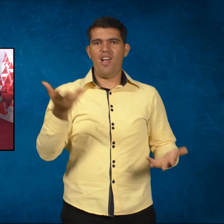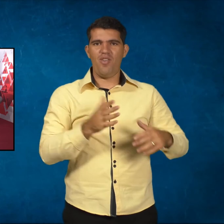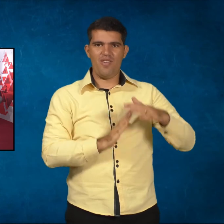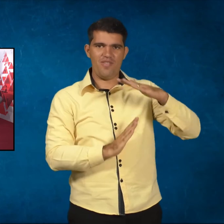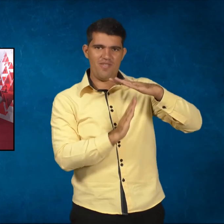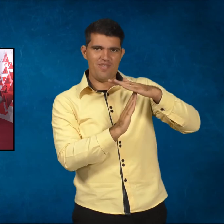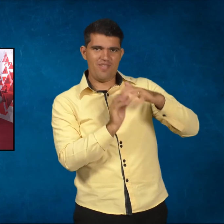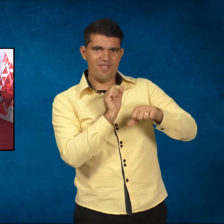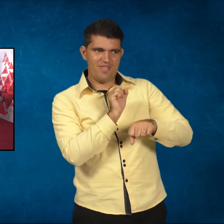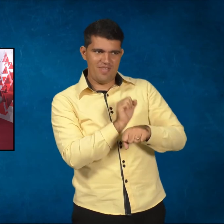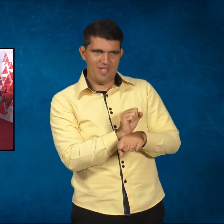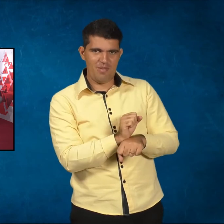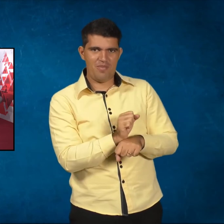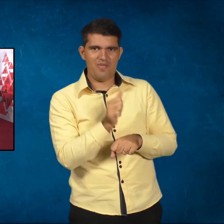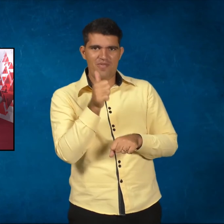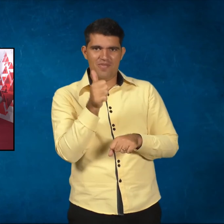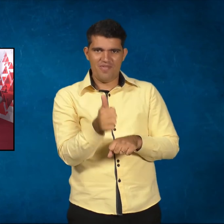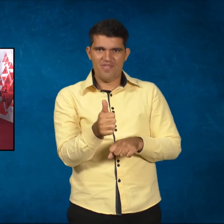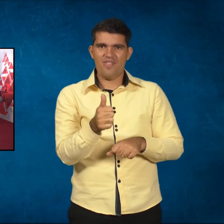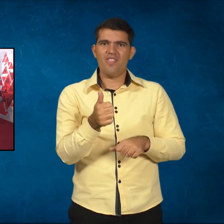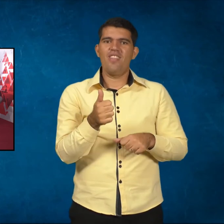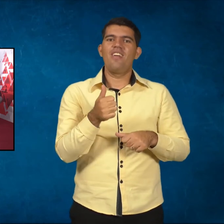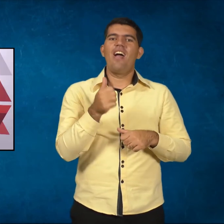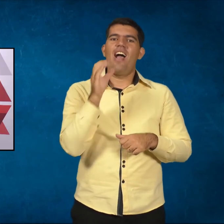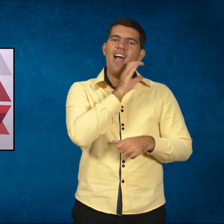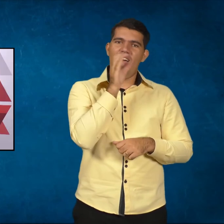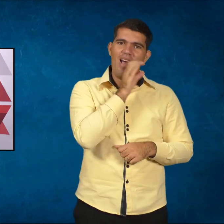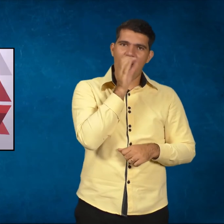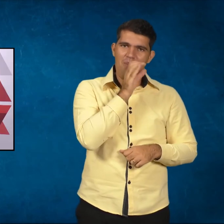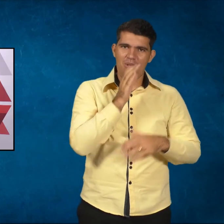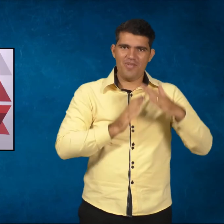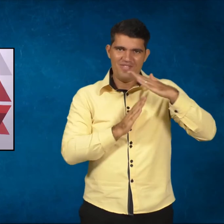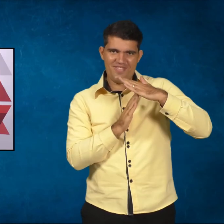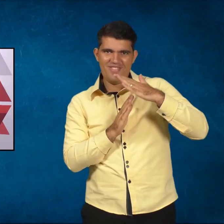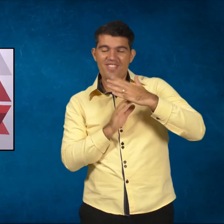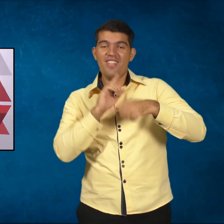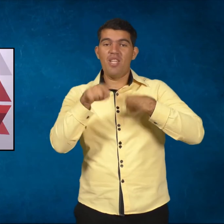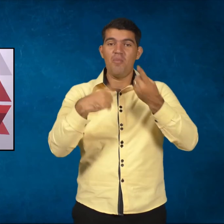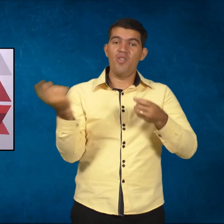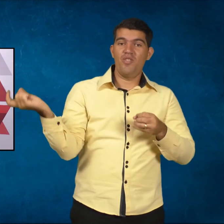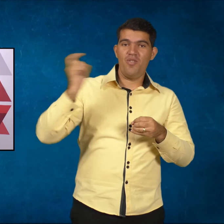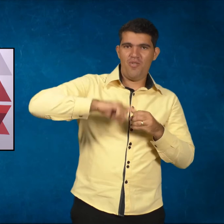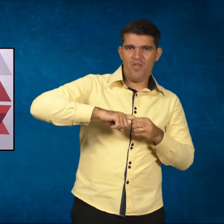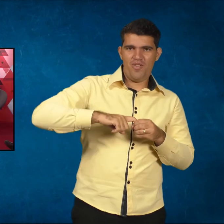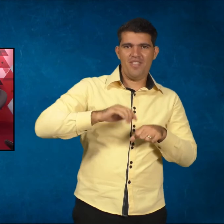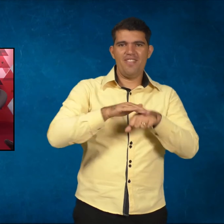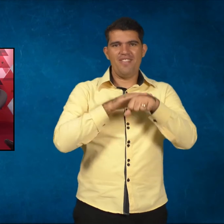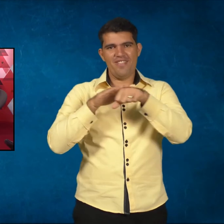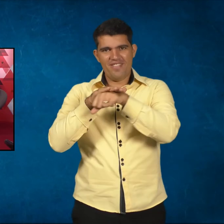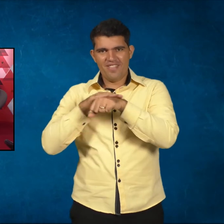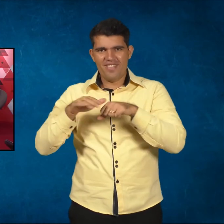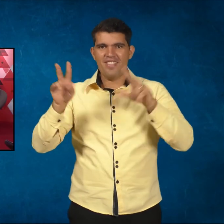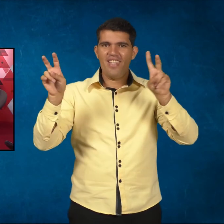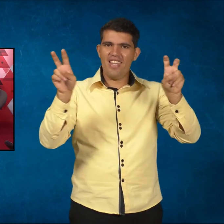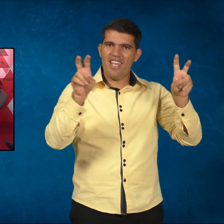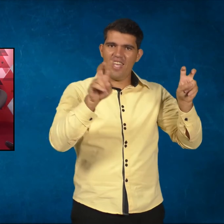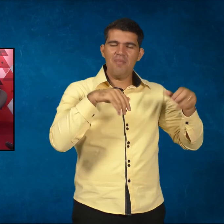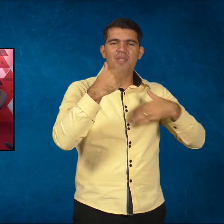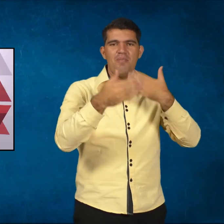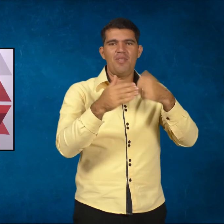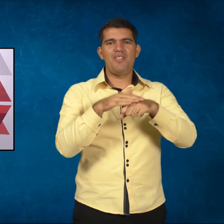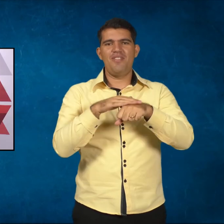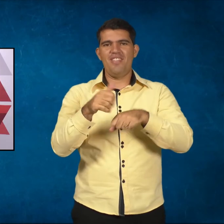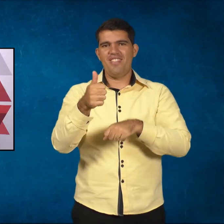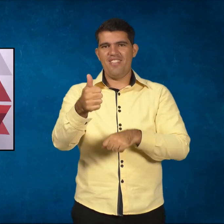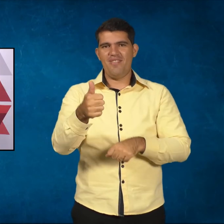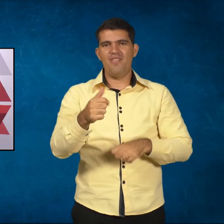dar uma paradinha né ele diz a gente dá uma paradinha vai para o rato do intervalo mas a gente volta volta com essas questões e